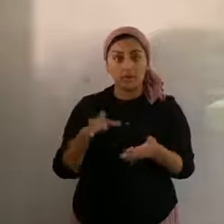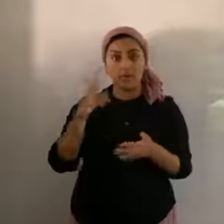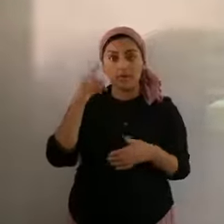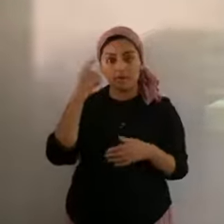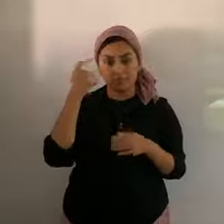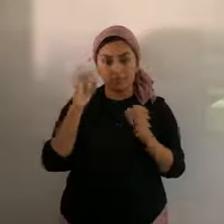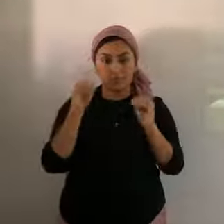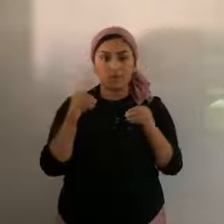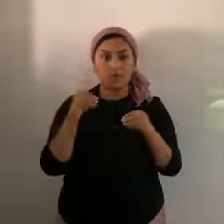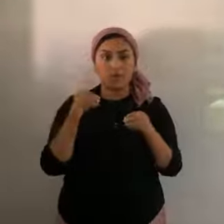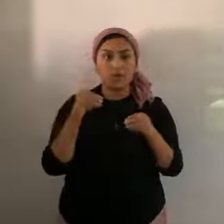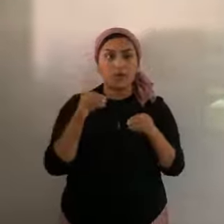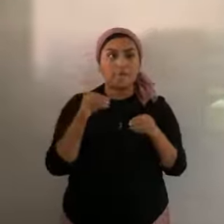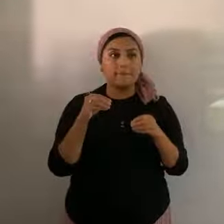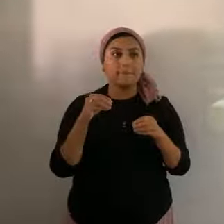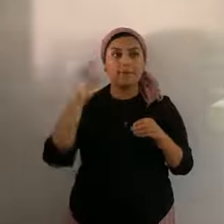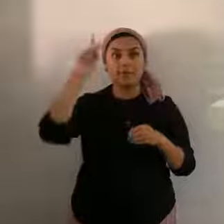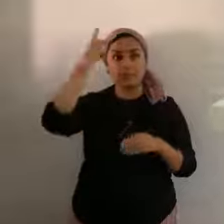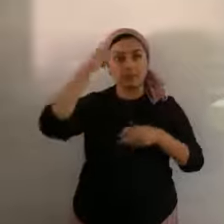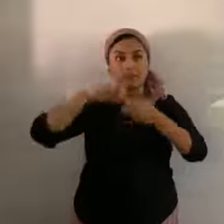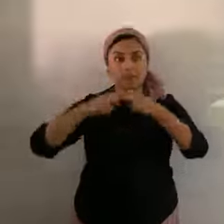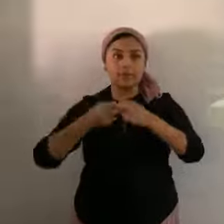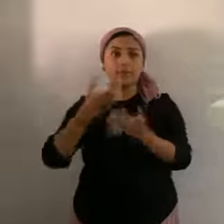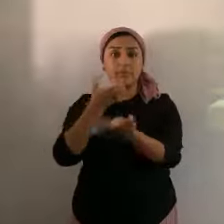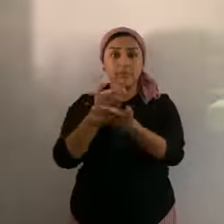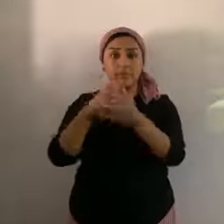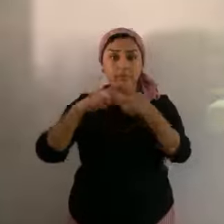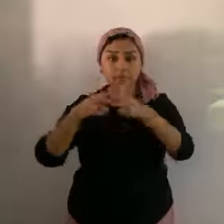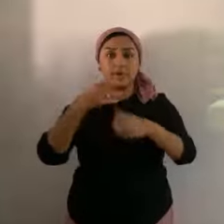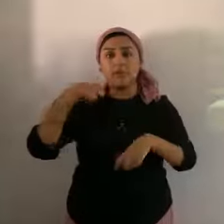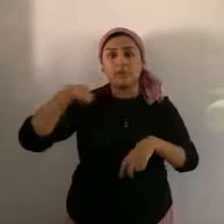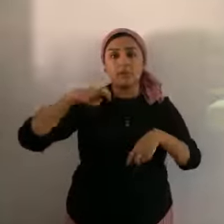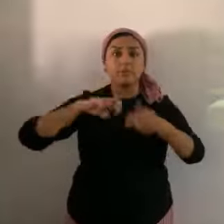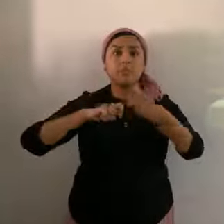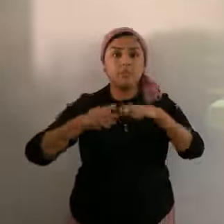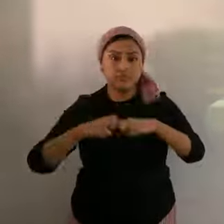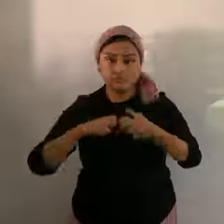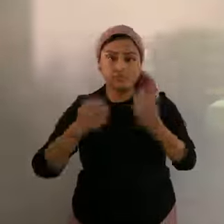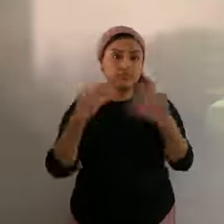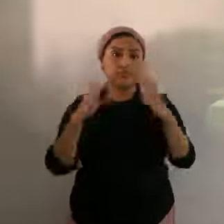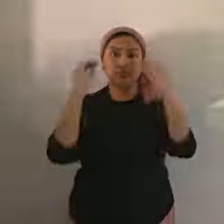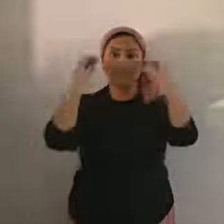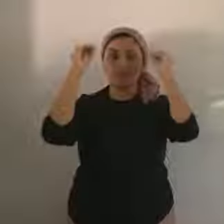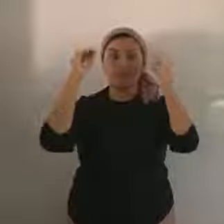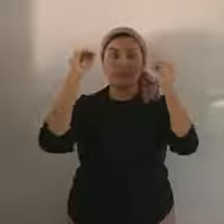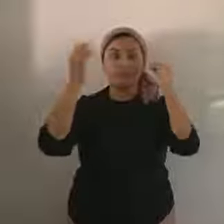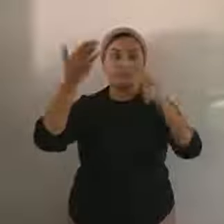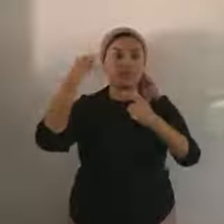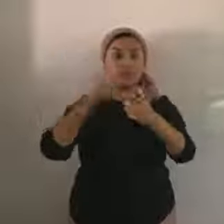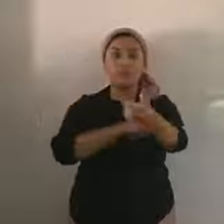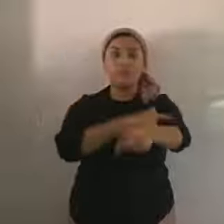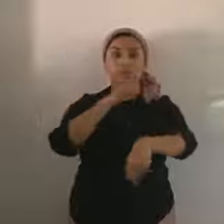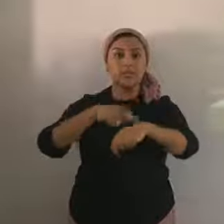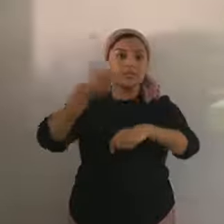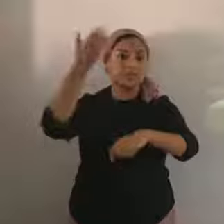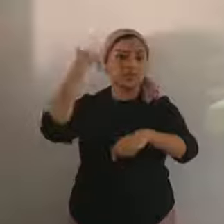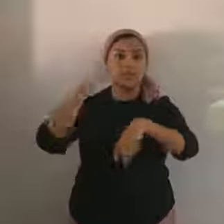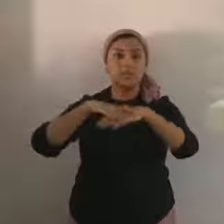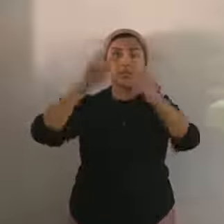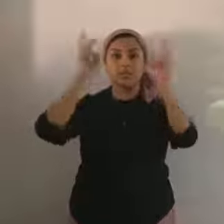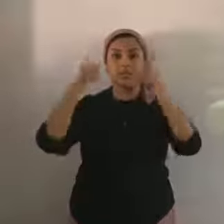problemas políticos, económicos y religiosos. Eso ya está ministrado desde hace mucho tiempo en el tema